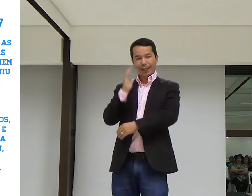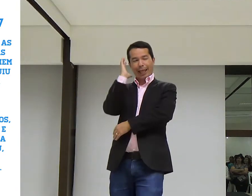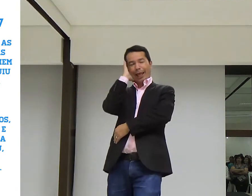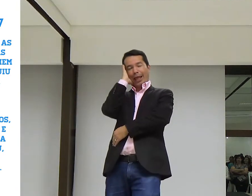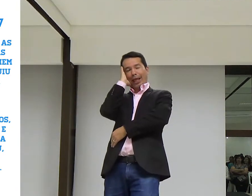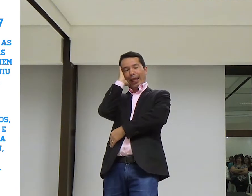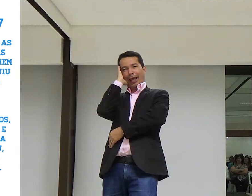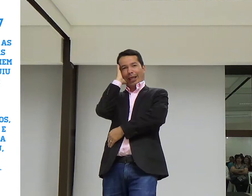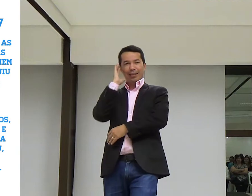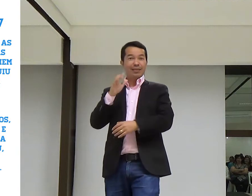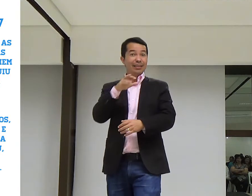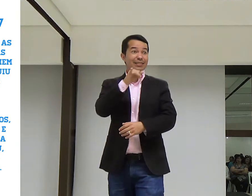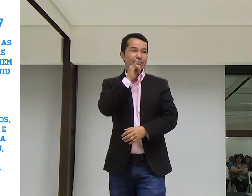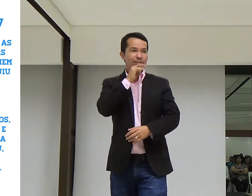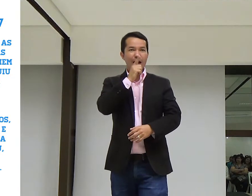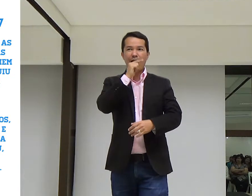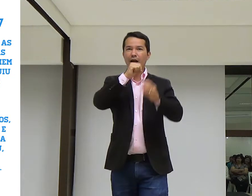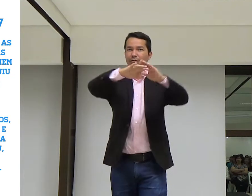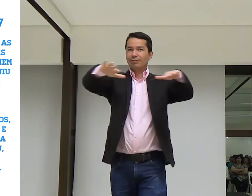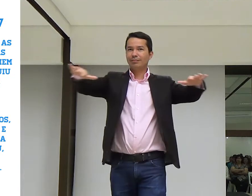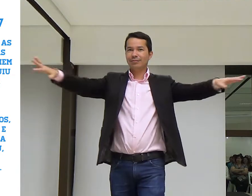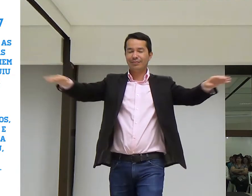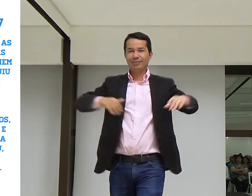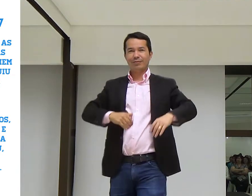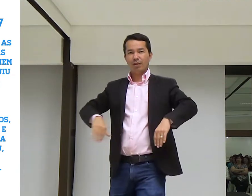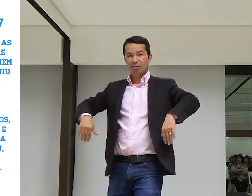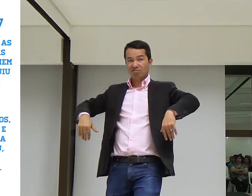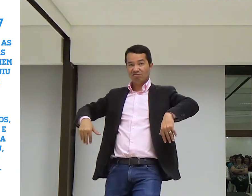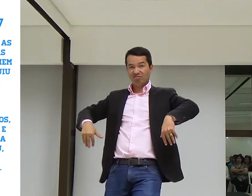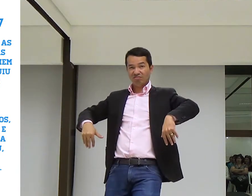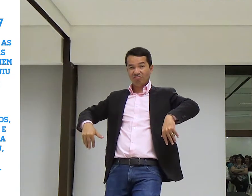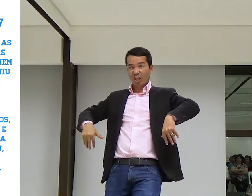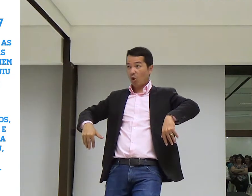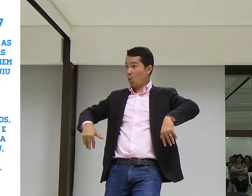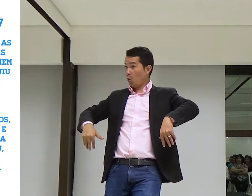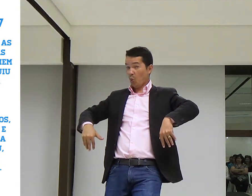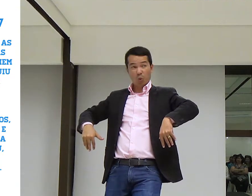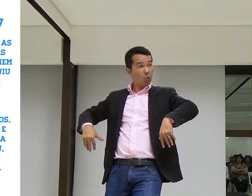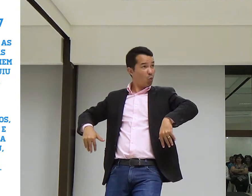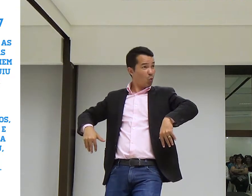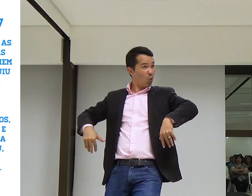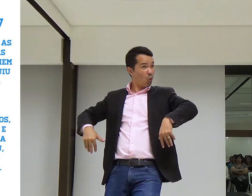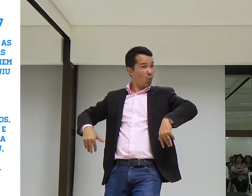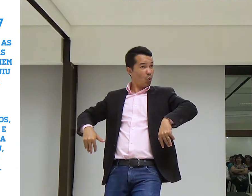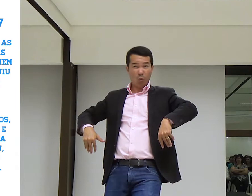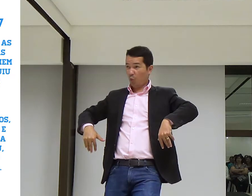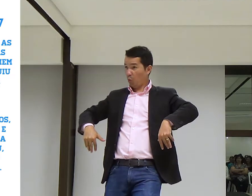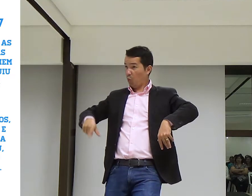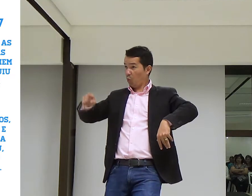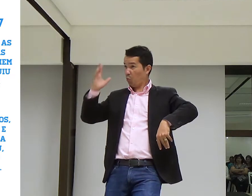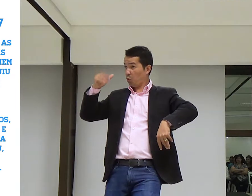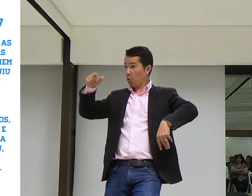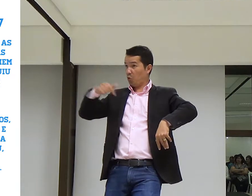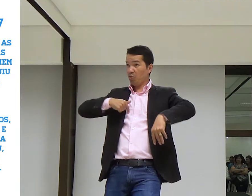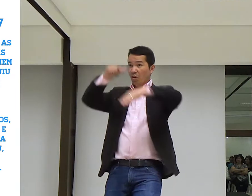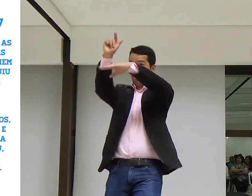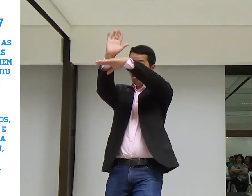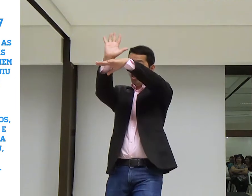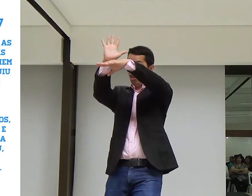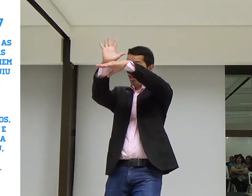essa casa? Passar a noite lá, passar um tempo lá, naquele, olhando o lago, vendo